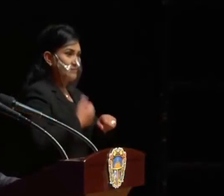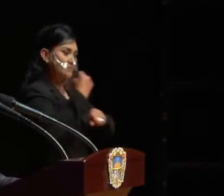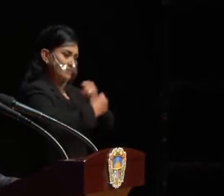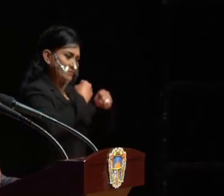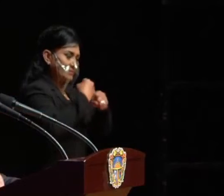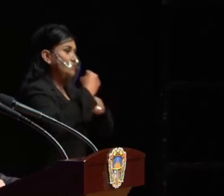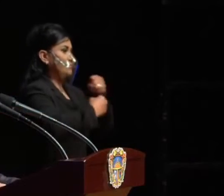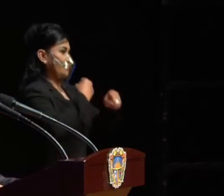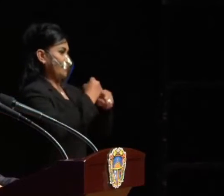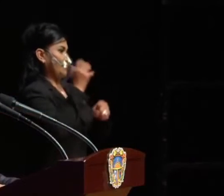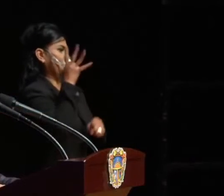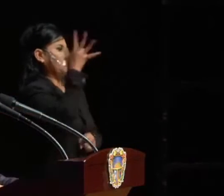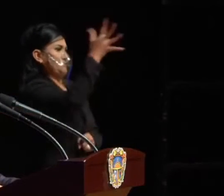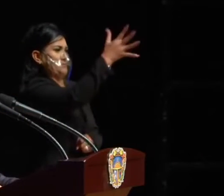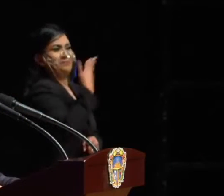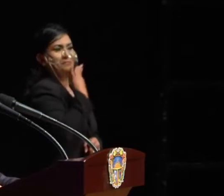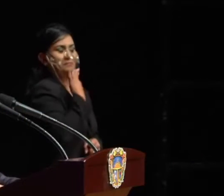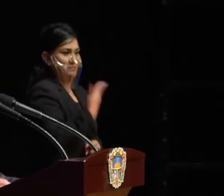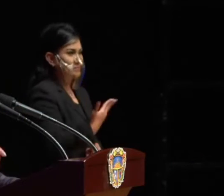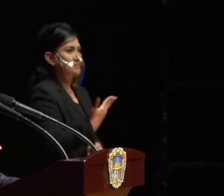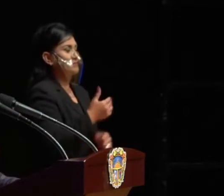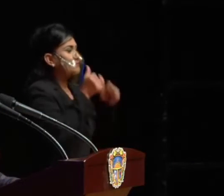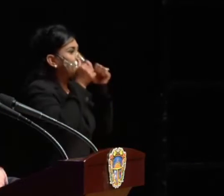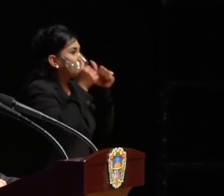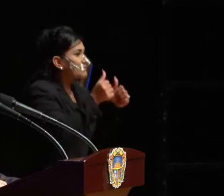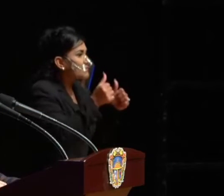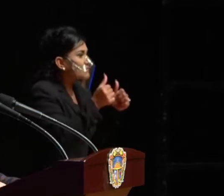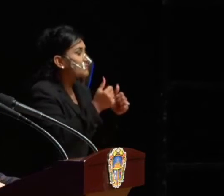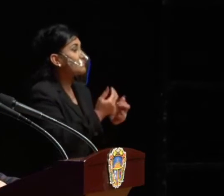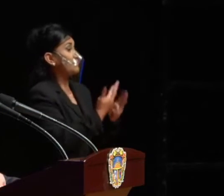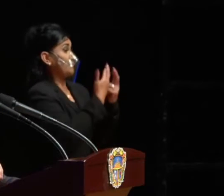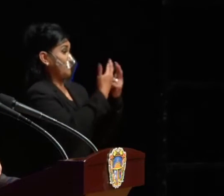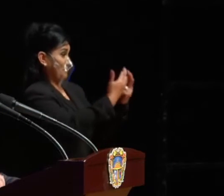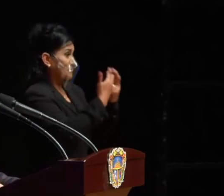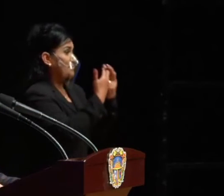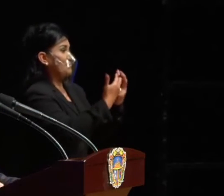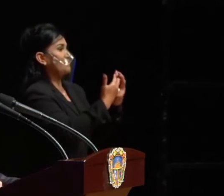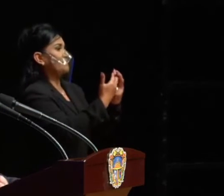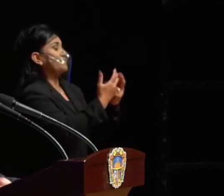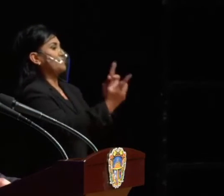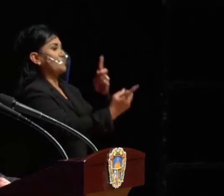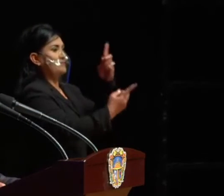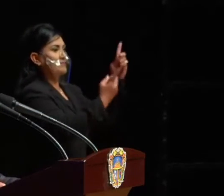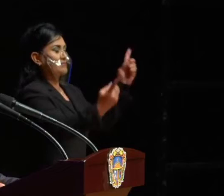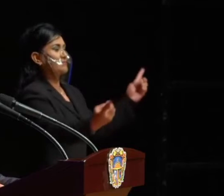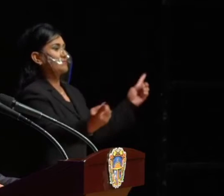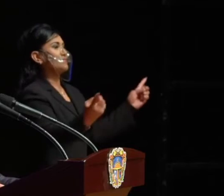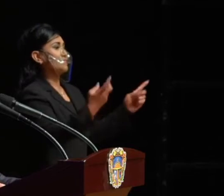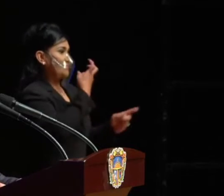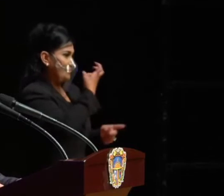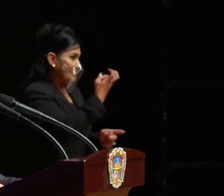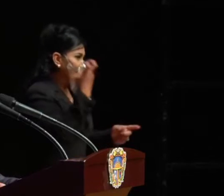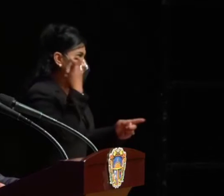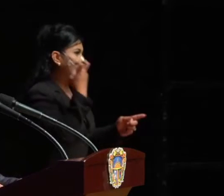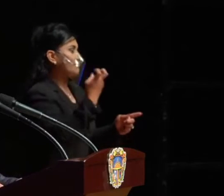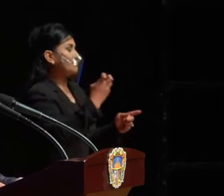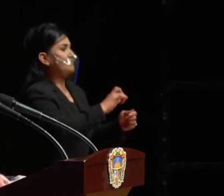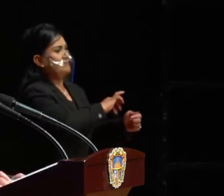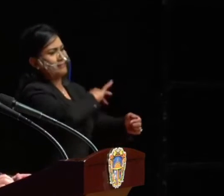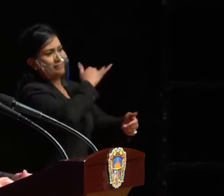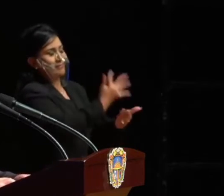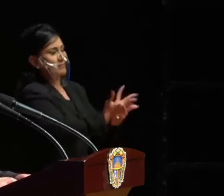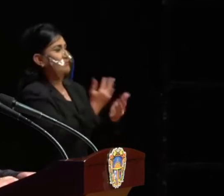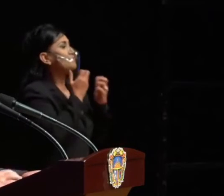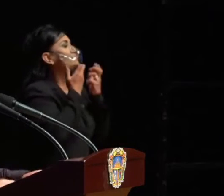años nuestra calidad de vida, la prosperidad y el desarrollo, que es justamente